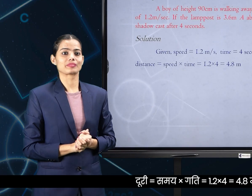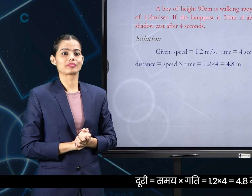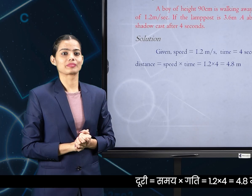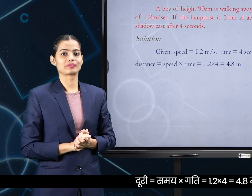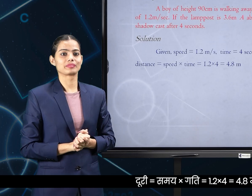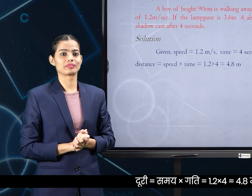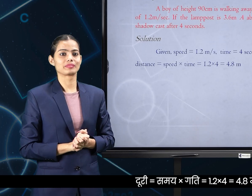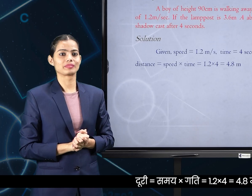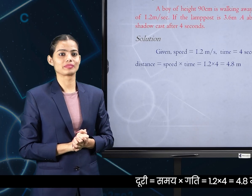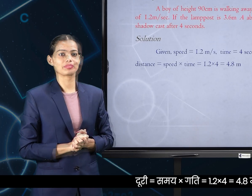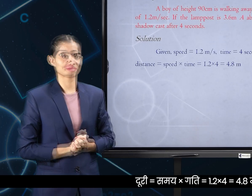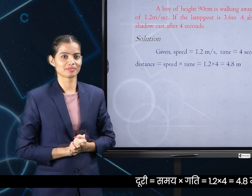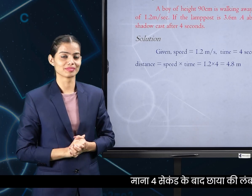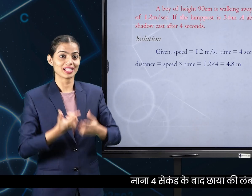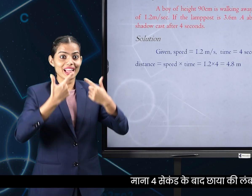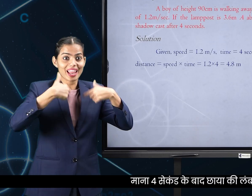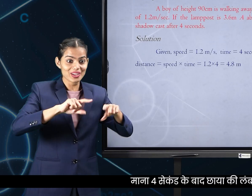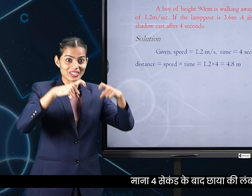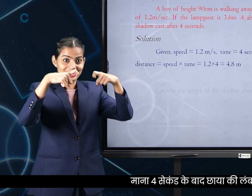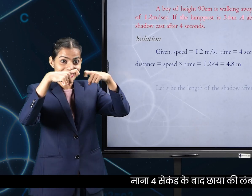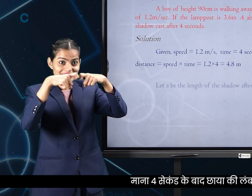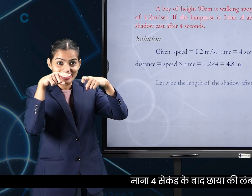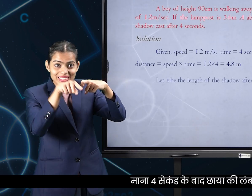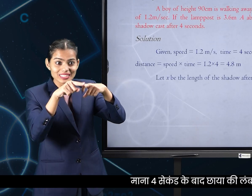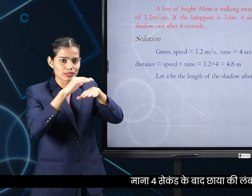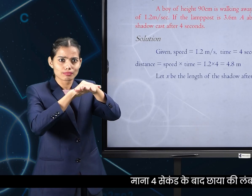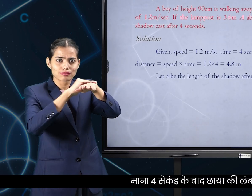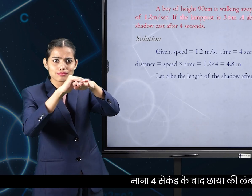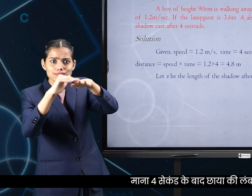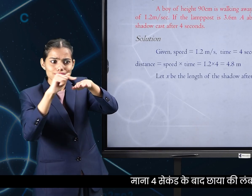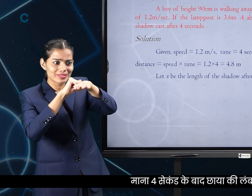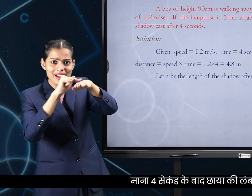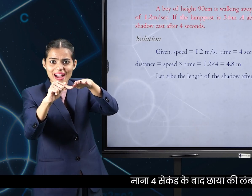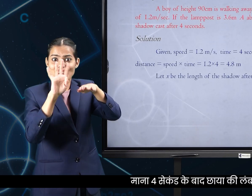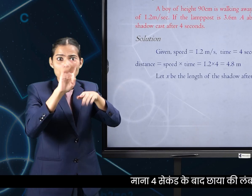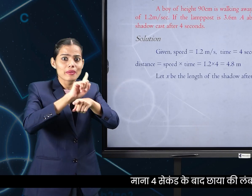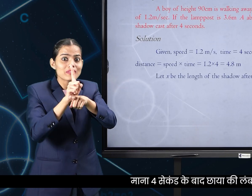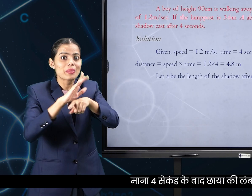इक्वल 4.8 मीटर। माना 4 सेकंड के बाद छाया की लंबाई x है।